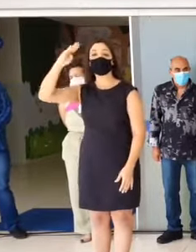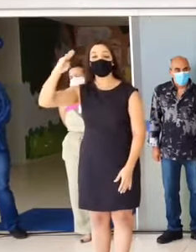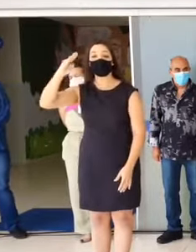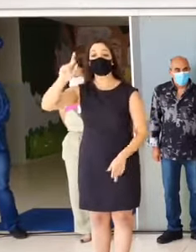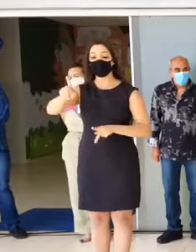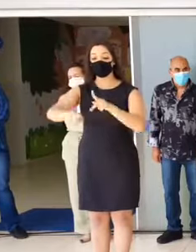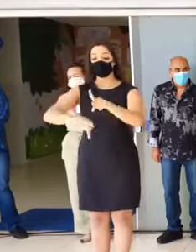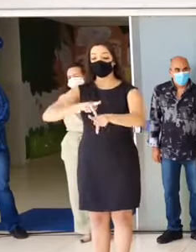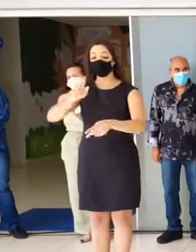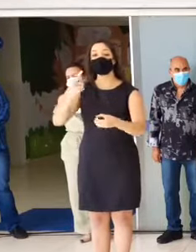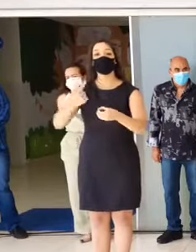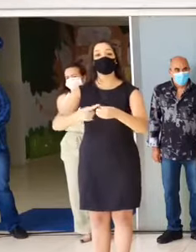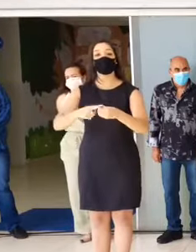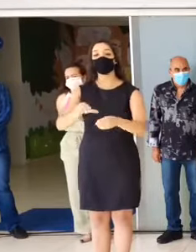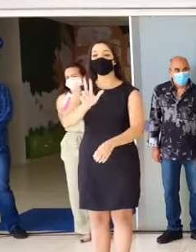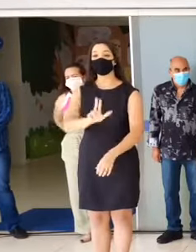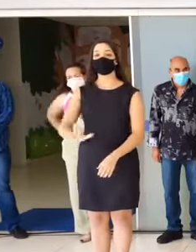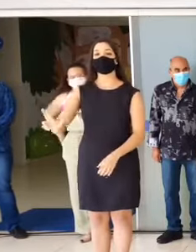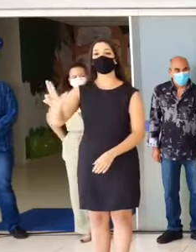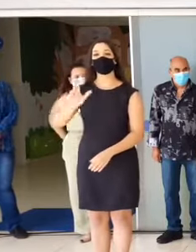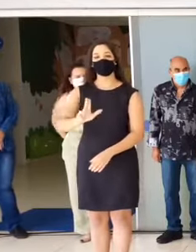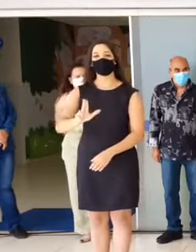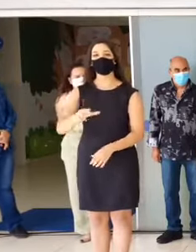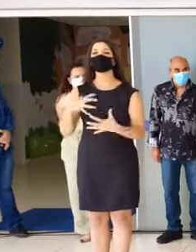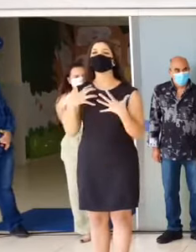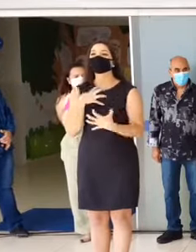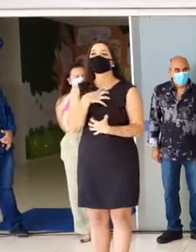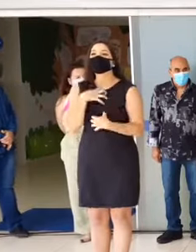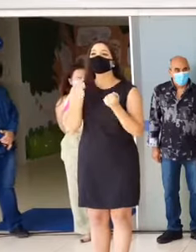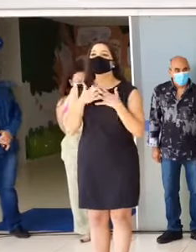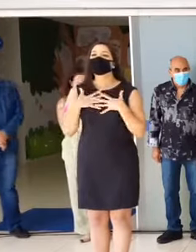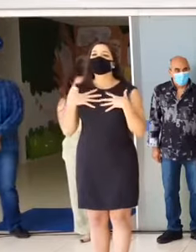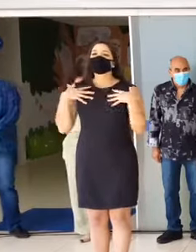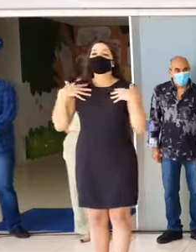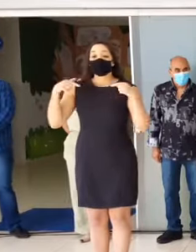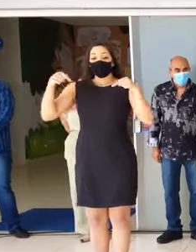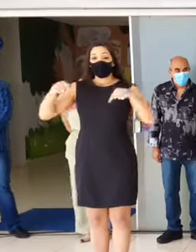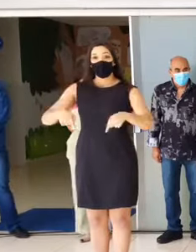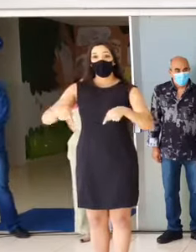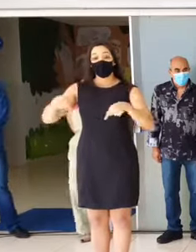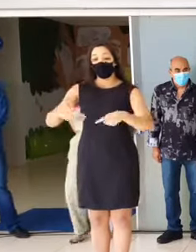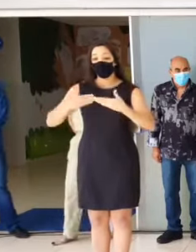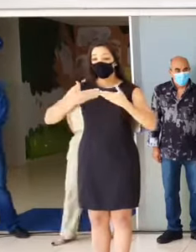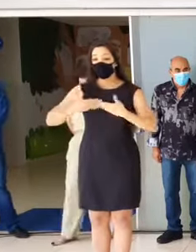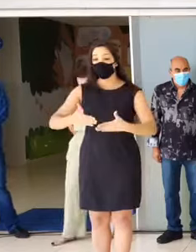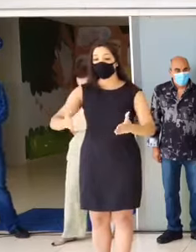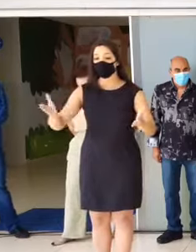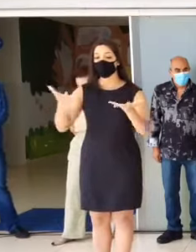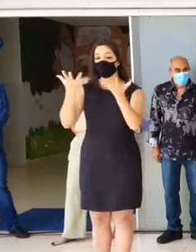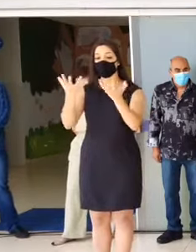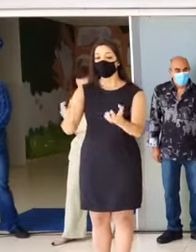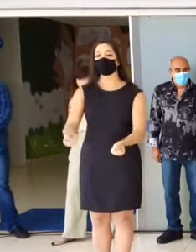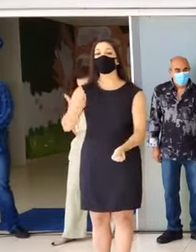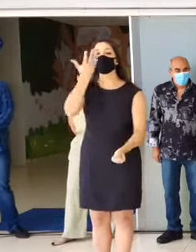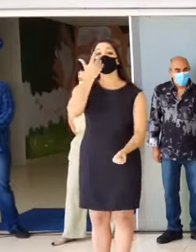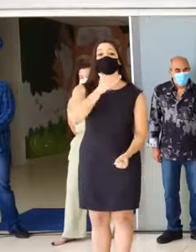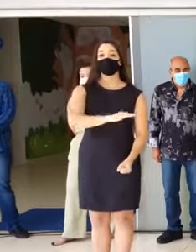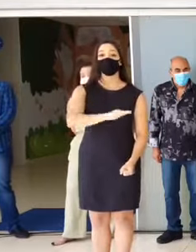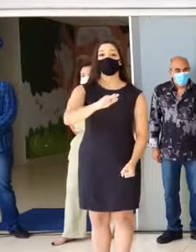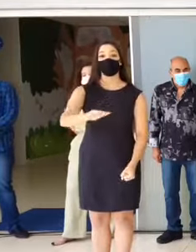povo de Uberlândia. E aqui com muita felicidade, essa unidade para atender as